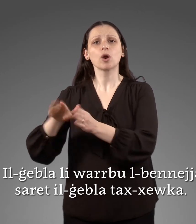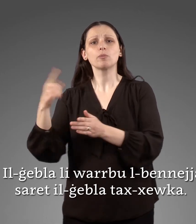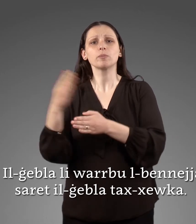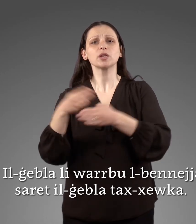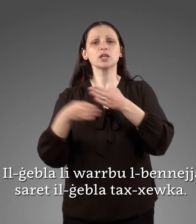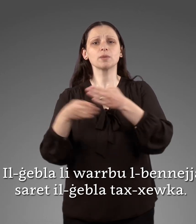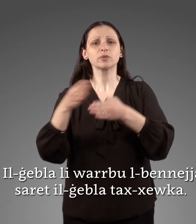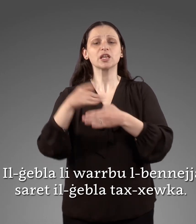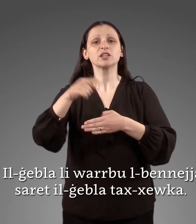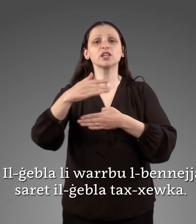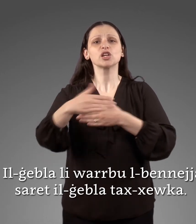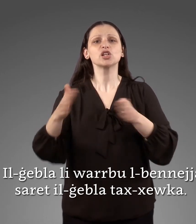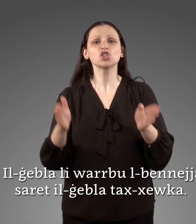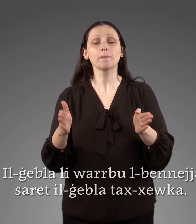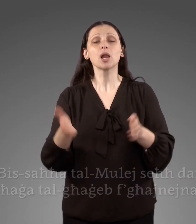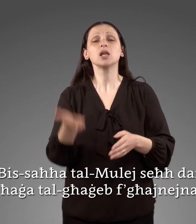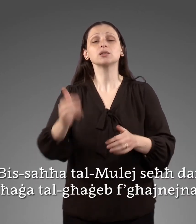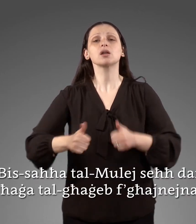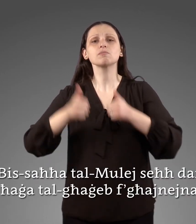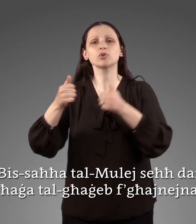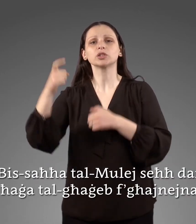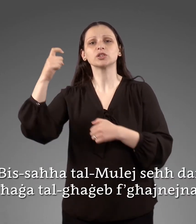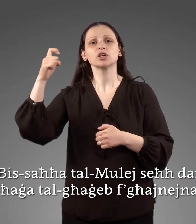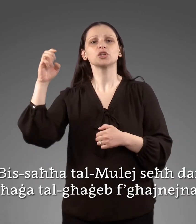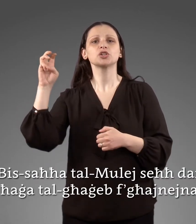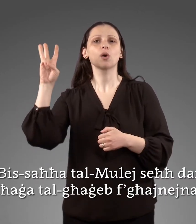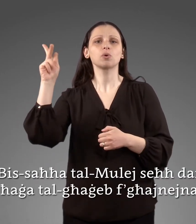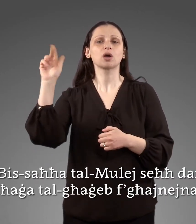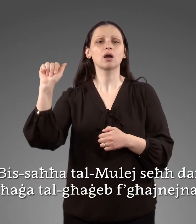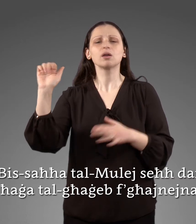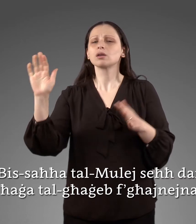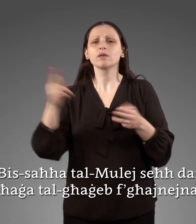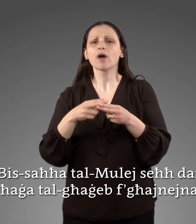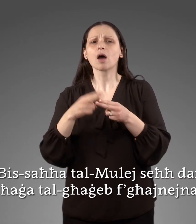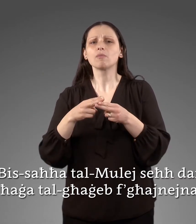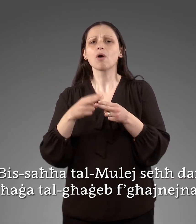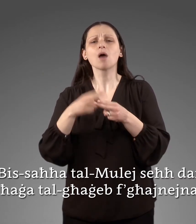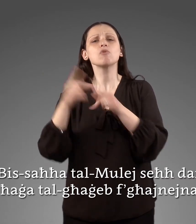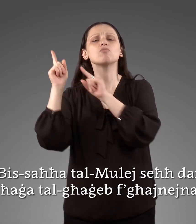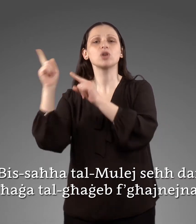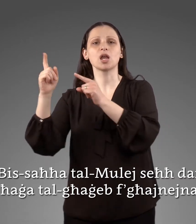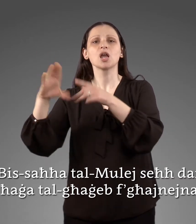il-ġabla taċ-ċowka Biss-sħat al-mulej seħdan, ħġat al-ħġeb fajnejna